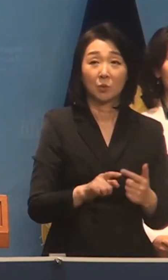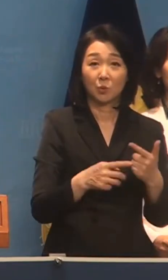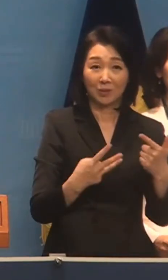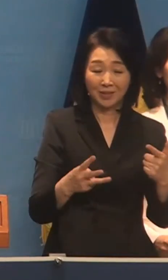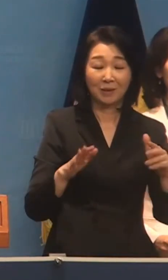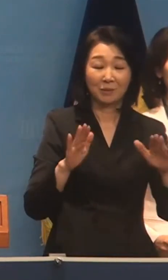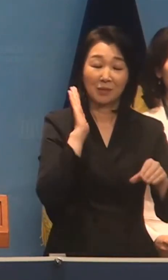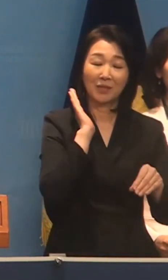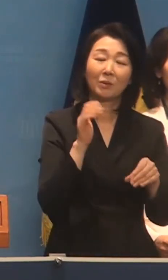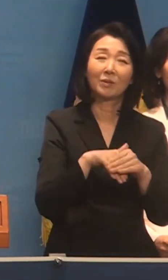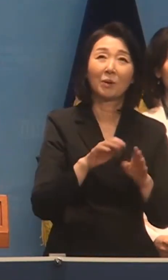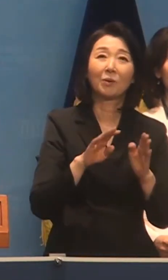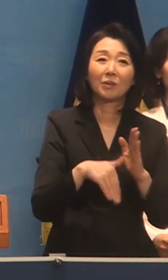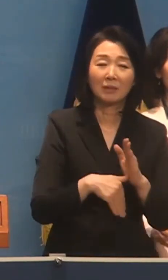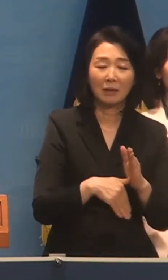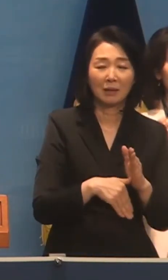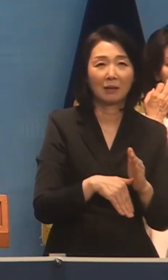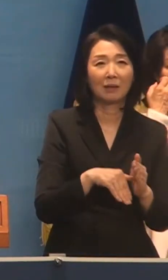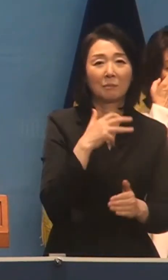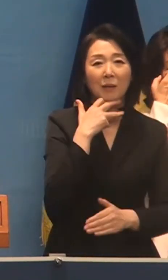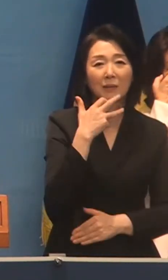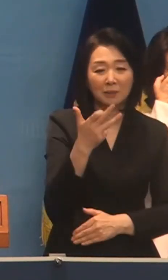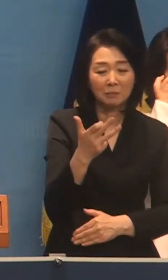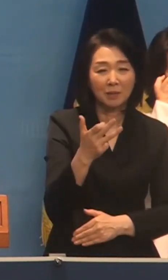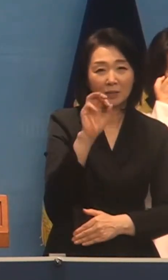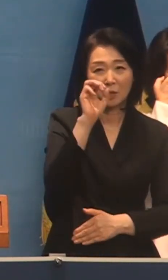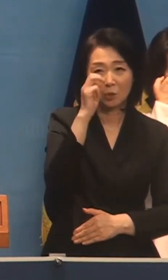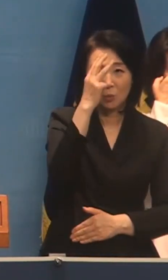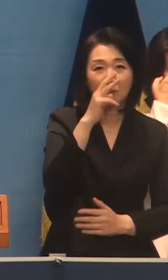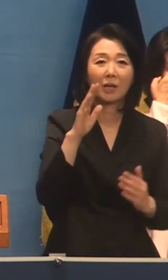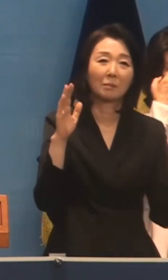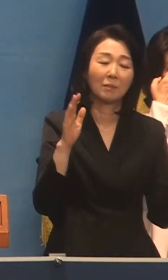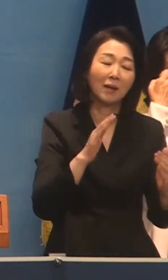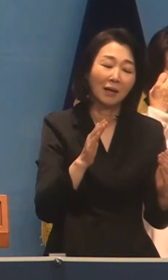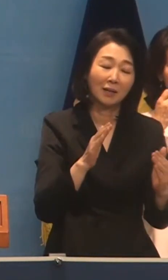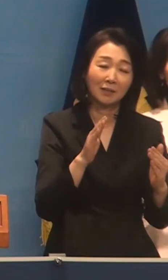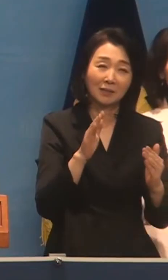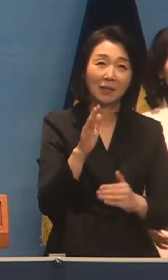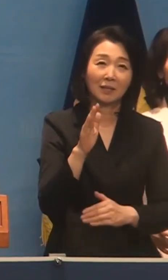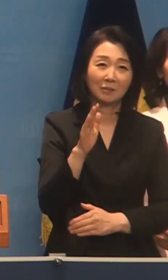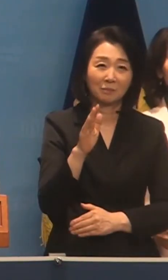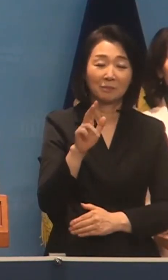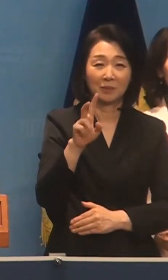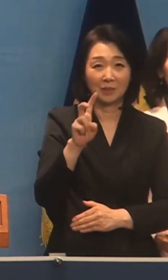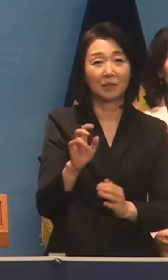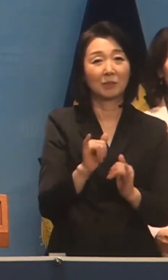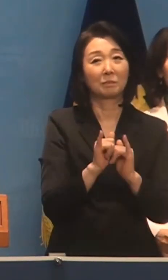3일 이번 대선에서도 만 18세 고3 학생들 20여만